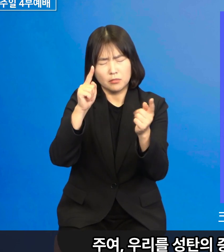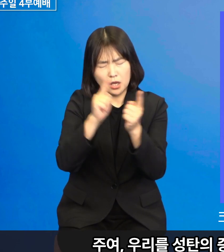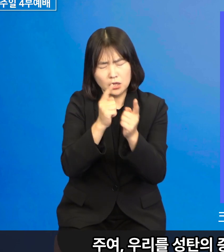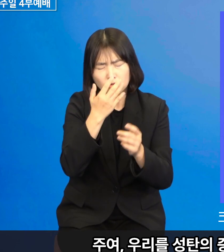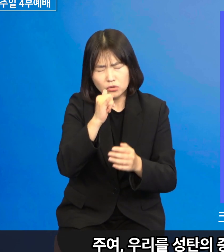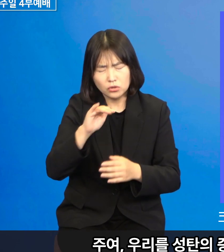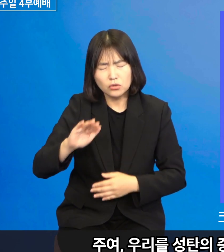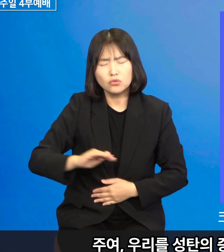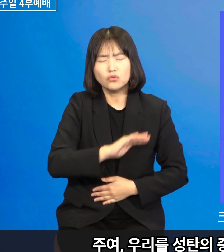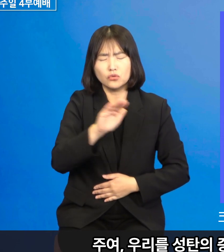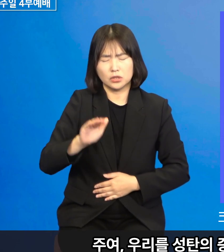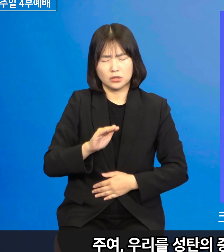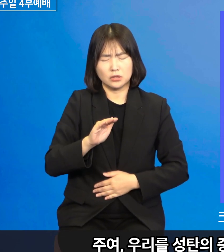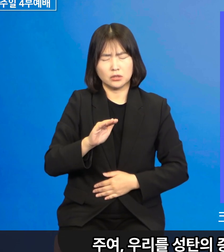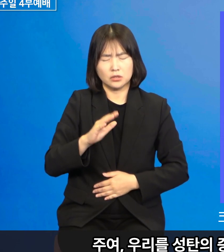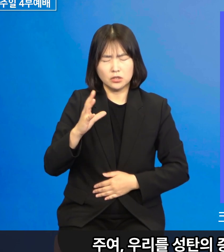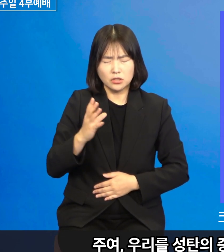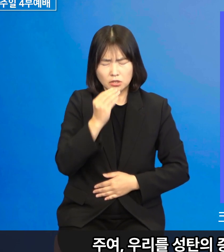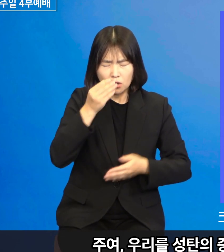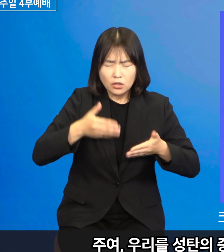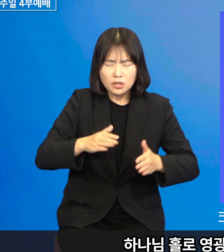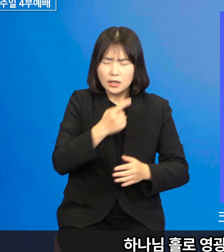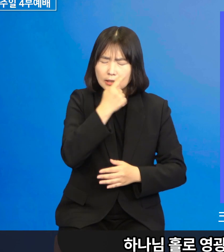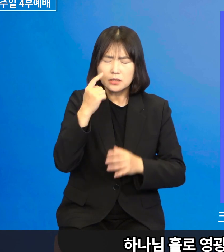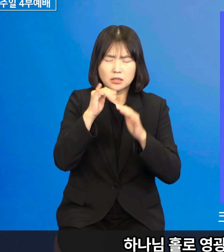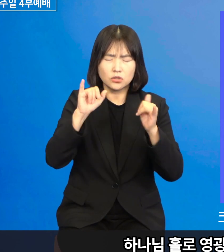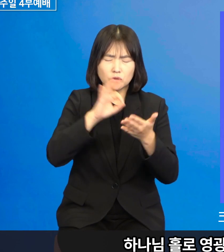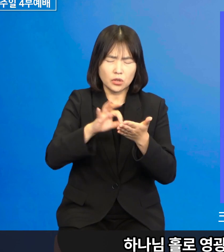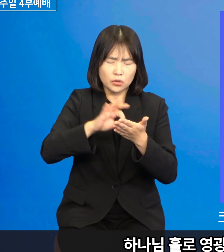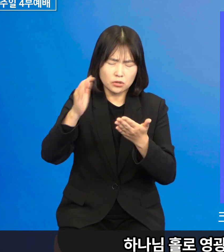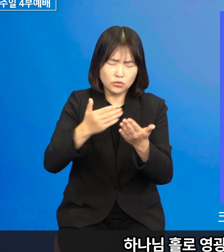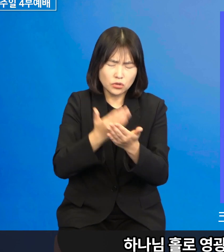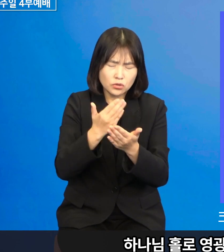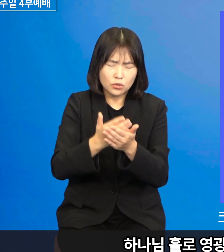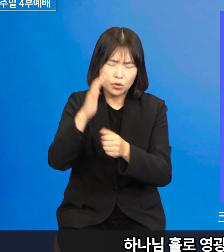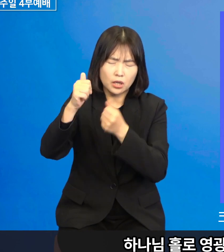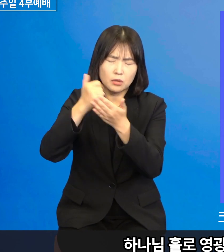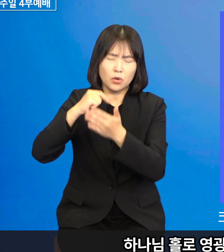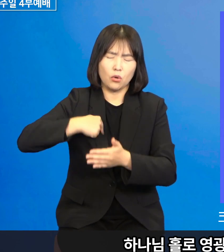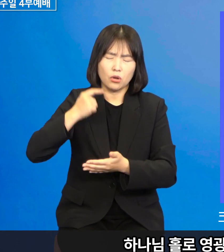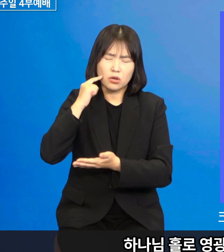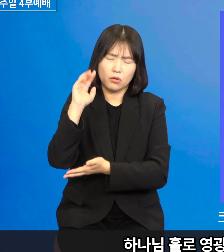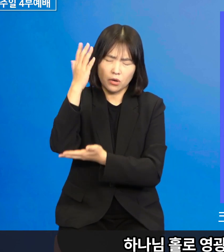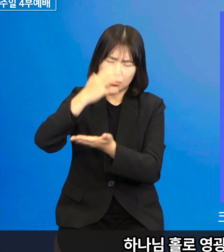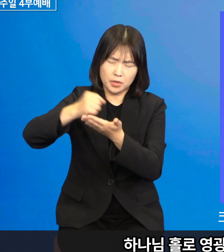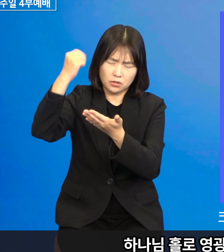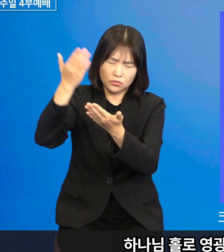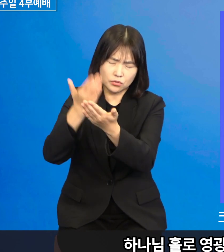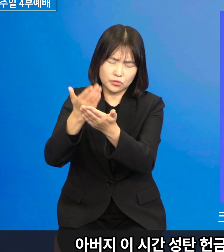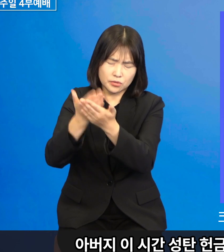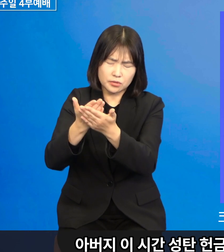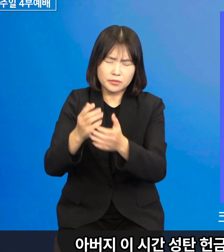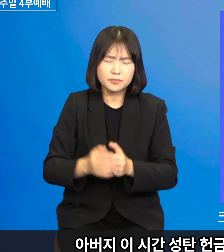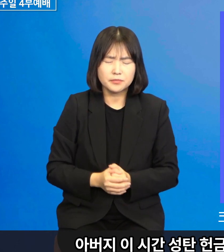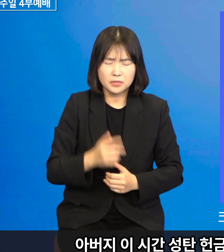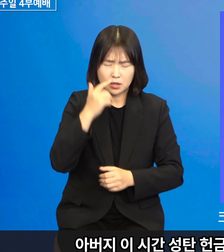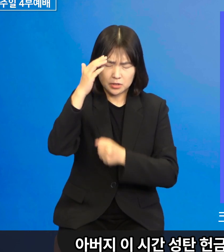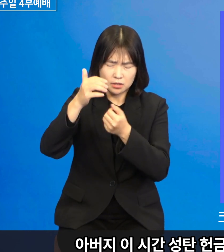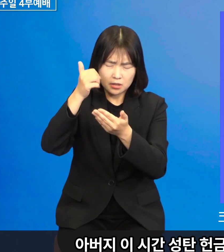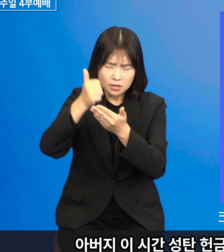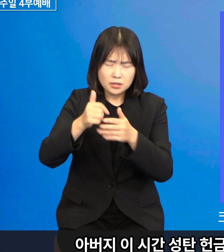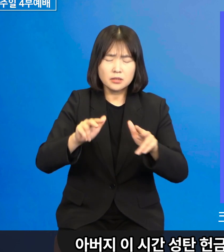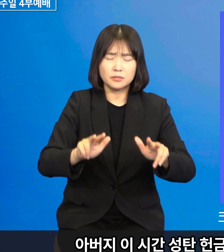우리를 성탄의 증인으로 사용하여 주시고 하나님 홀로 영광을 받아 주시옵소서. 아버지, 이